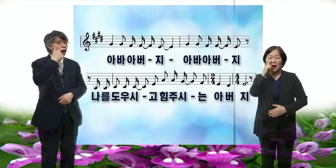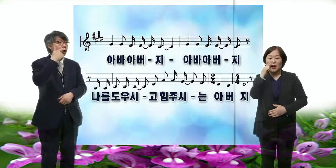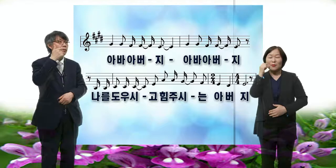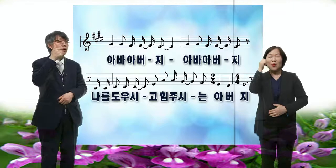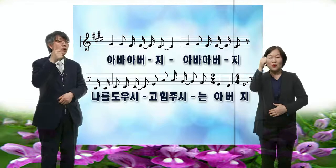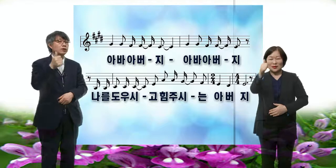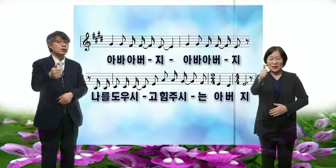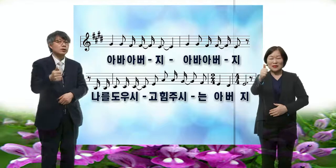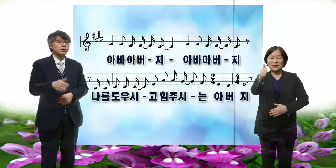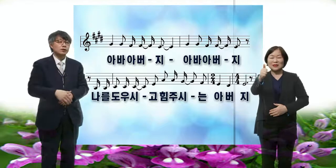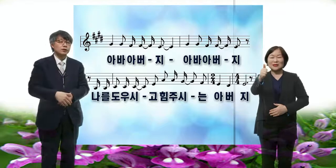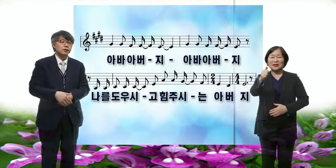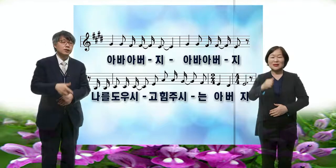아바 아버지,